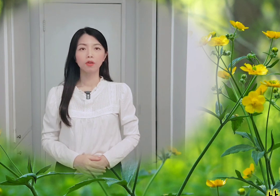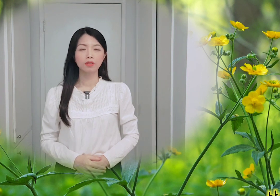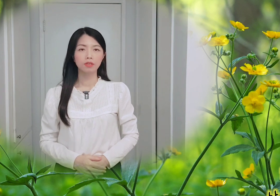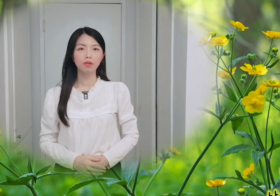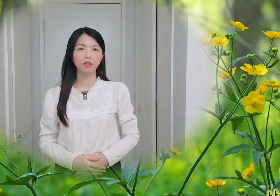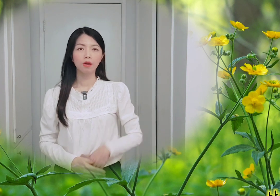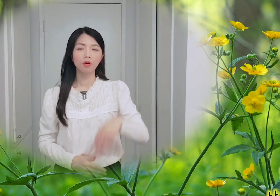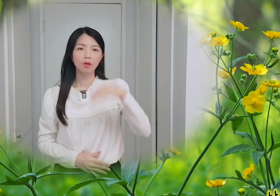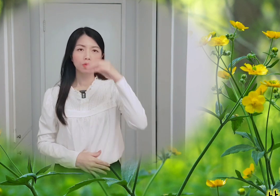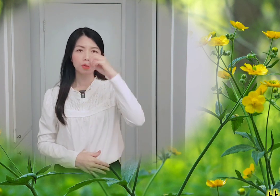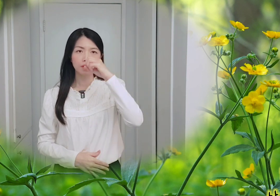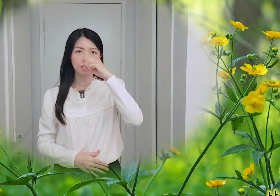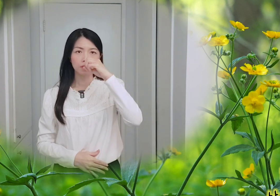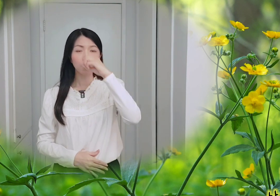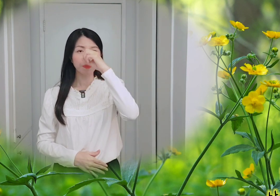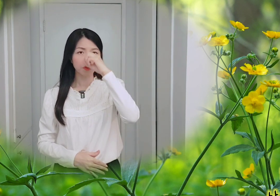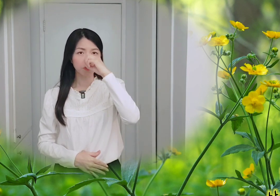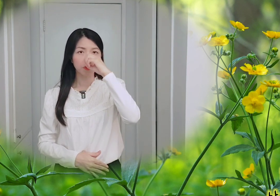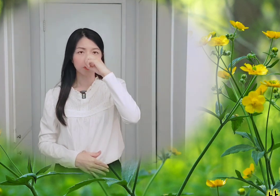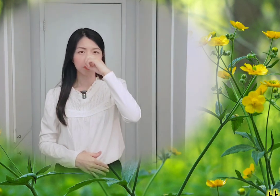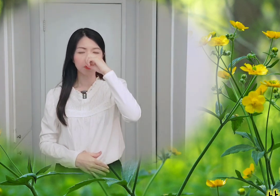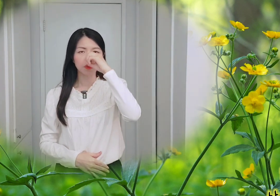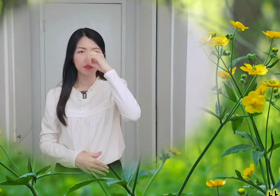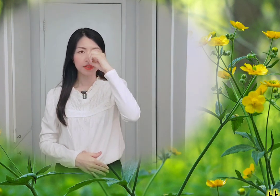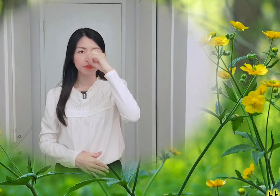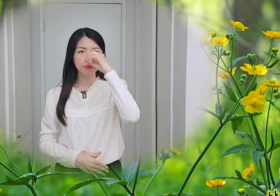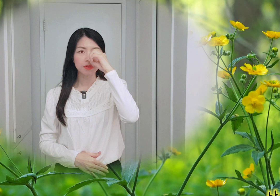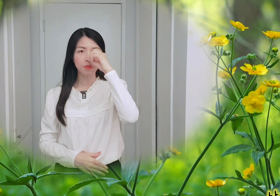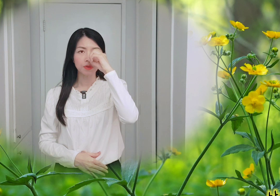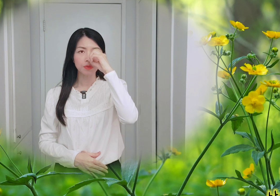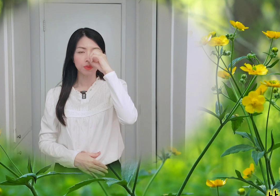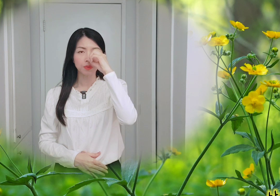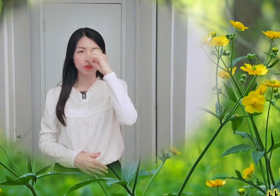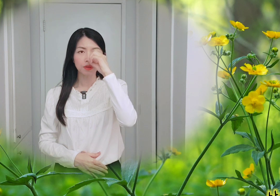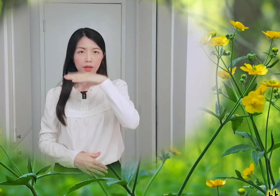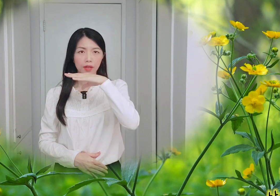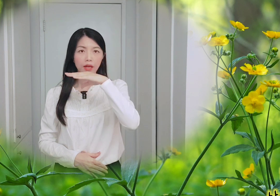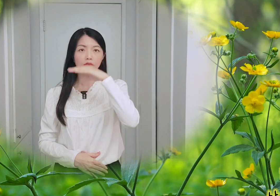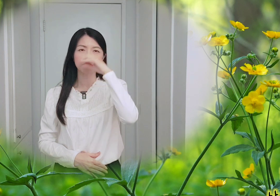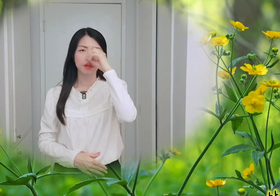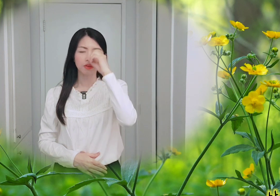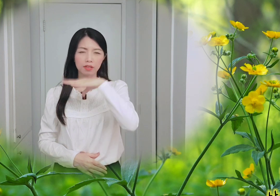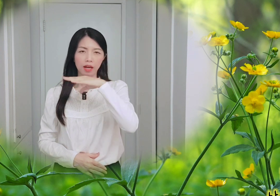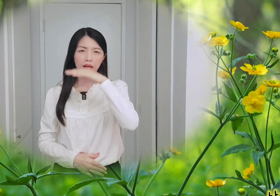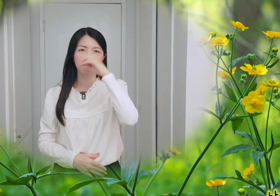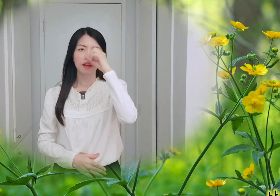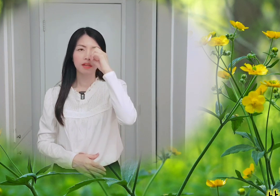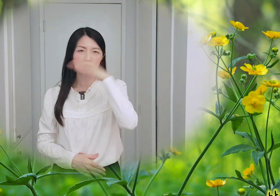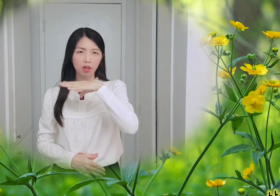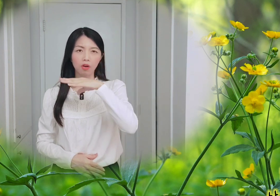그냥 이런 뜻의 수어는요. 손을 코앞에서 주먹을 쥐시고 살짝 피면서 왼쪽으로 손을 이렇게 내려주시면 돼요.